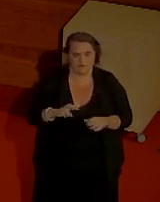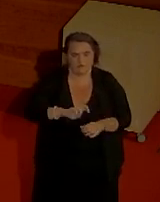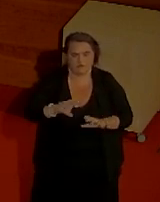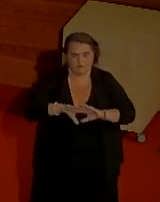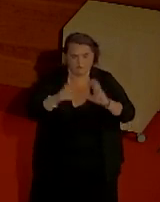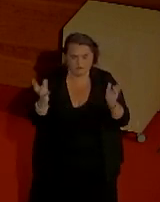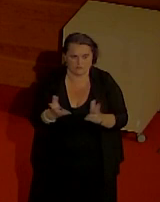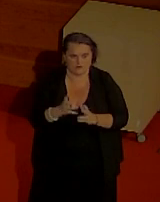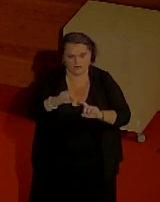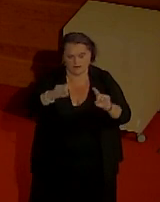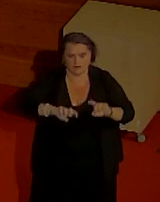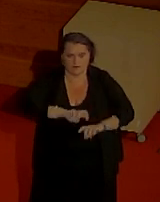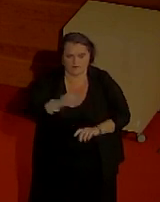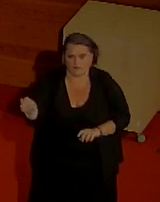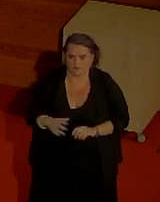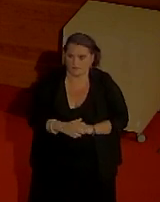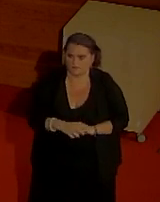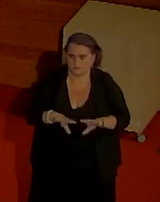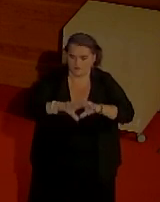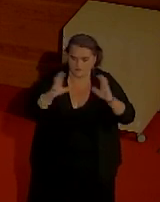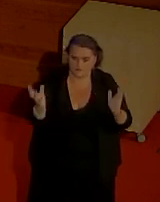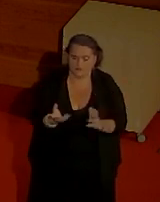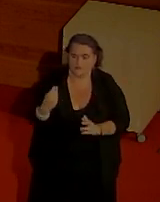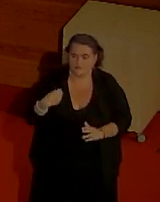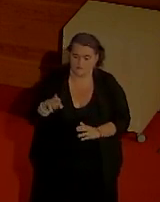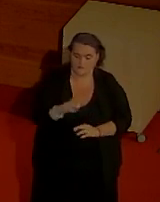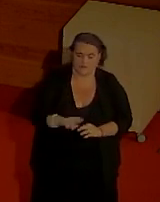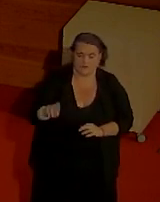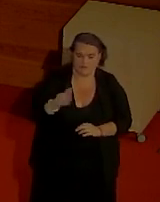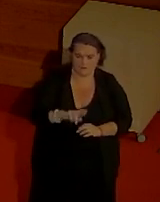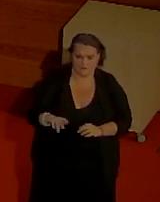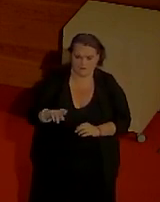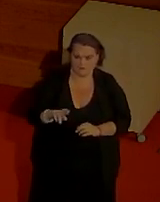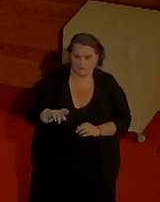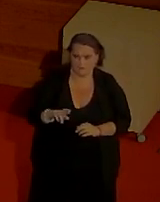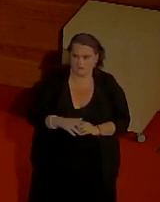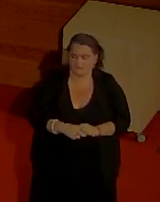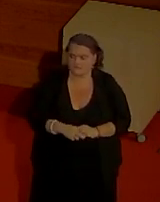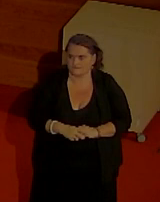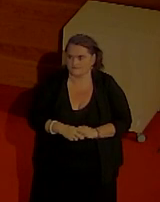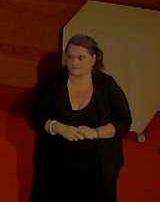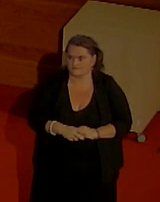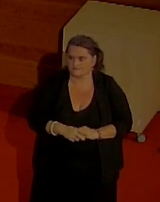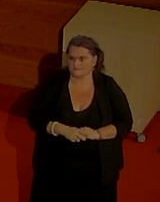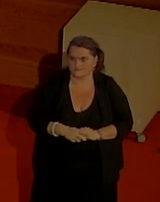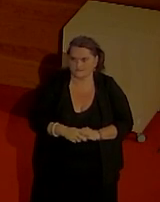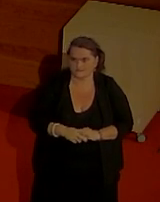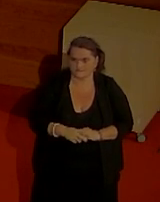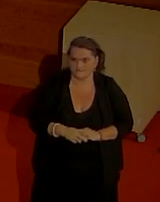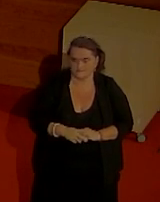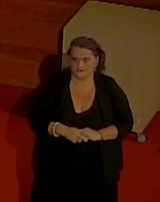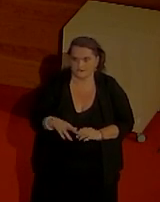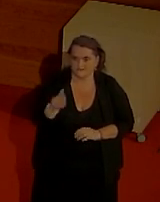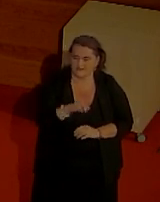todo lo que esto supone esos bucles además son eh son eh cada vez menos